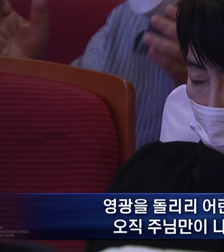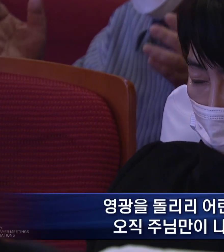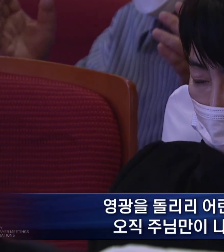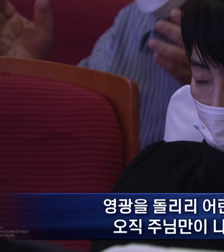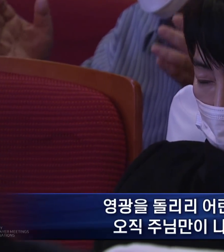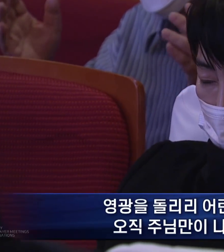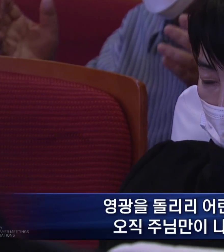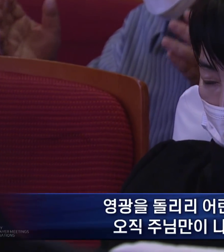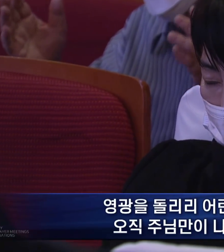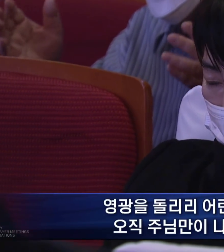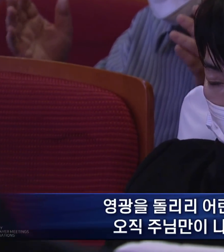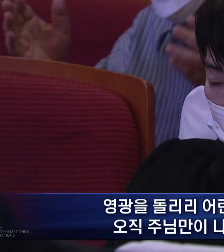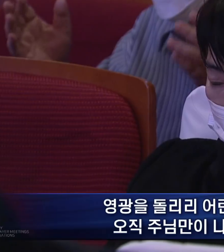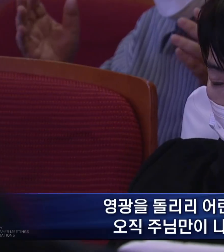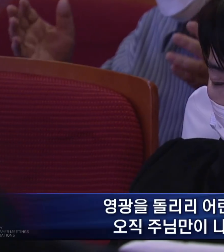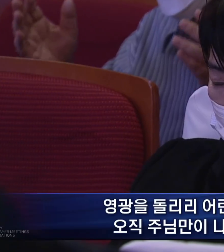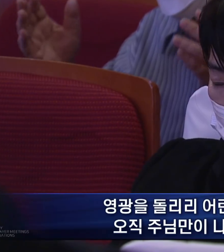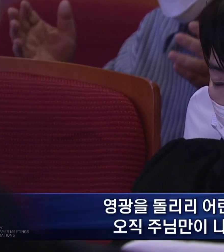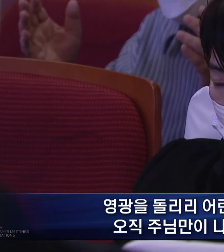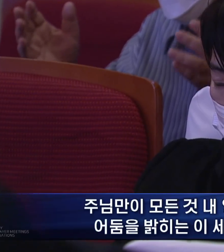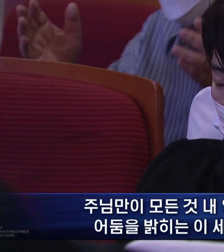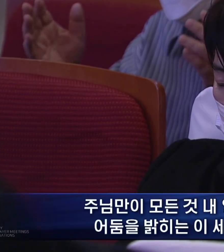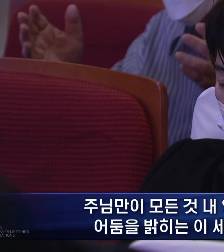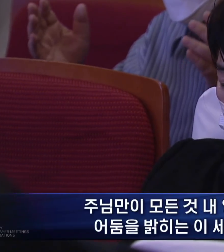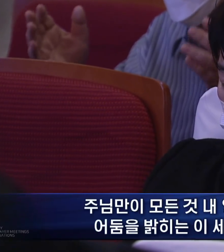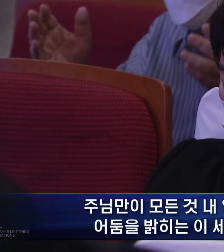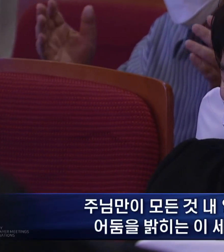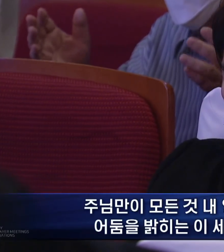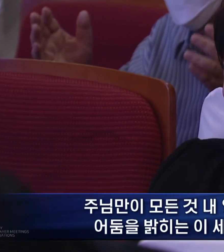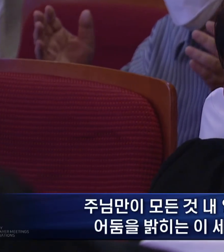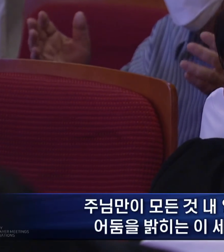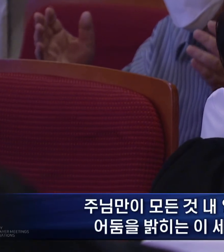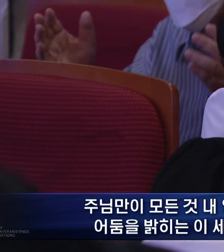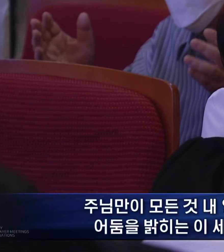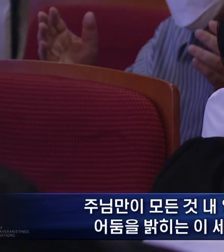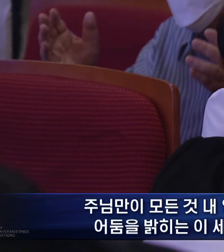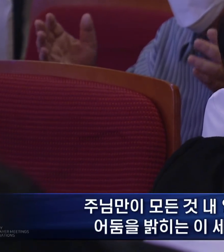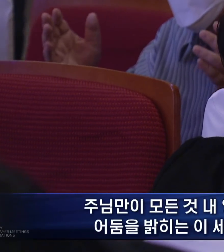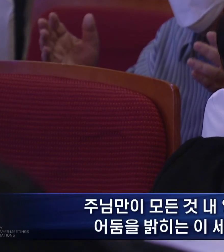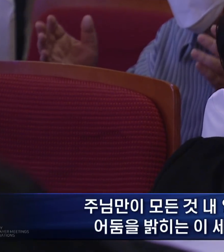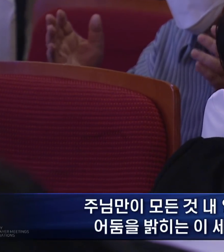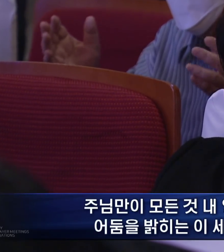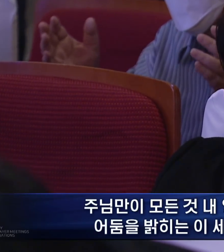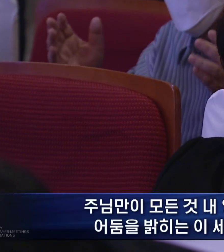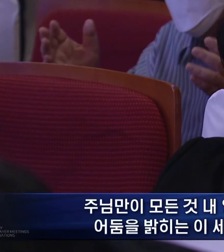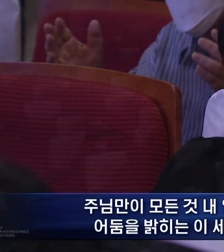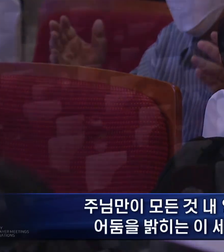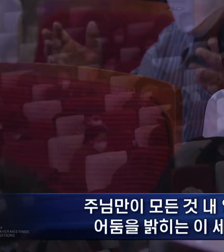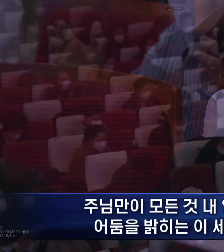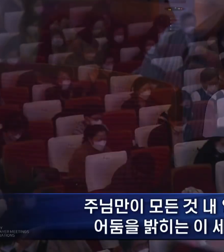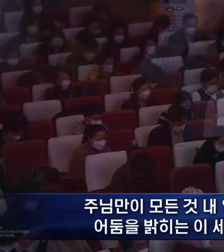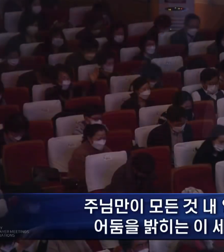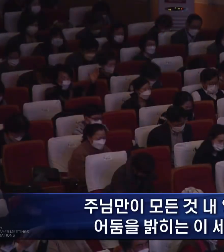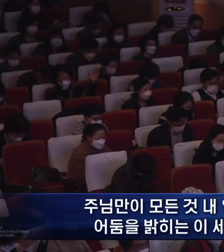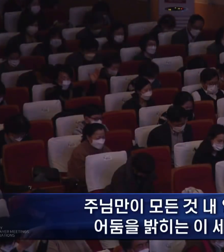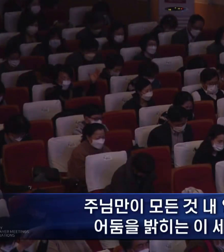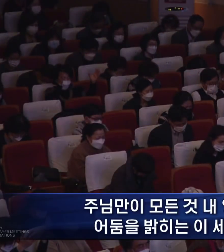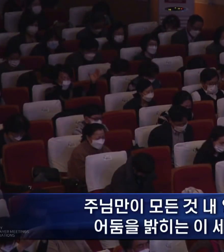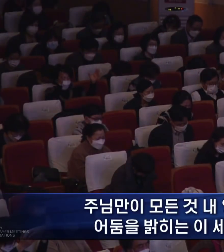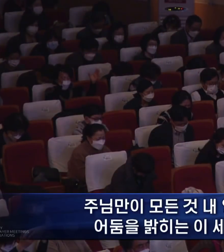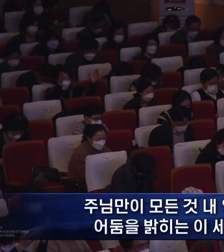얼마나 많습니까? 대한민국 땅 가운데 영적인 구원들이 얼마나 많습니까? 당연히 기도를 통해서 진짜 신자가